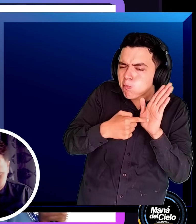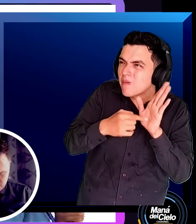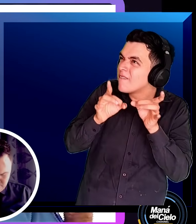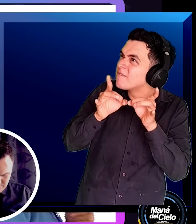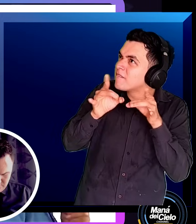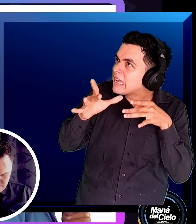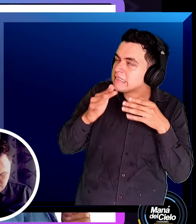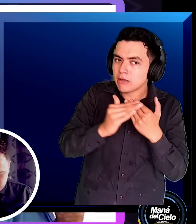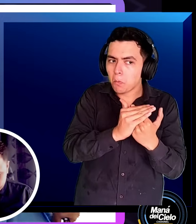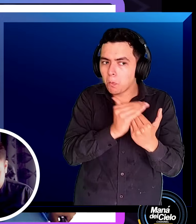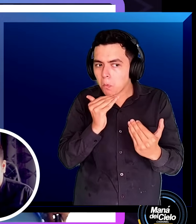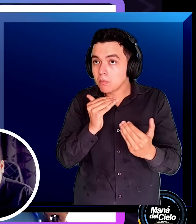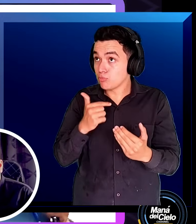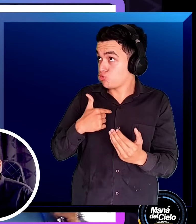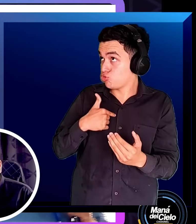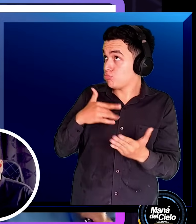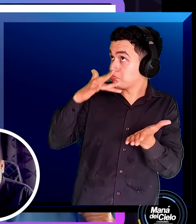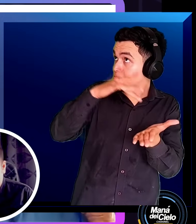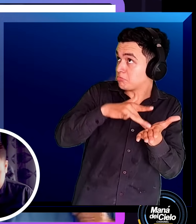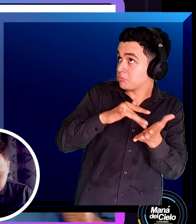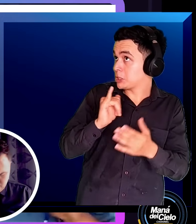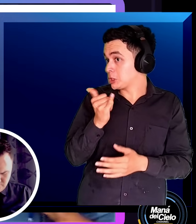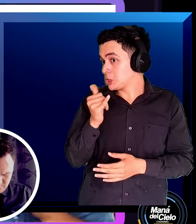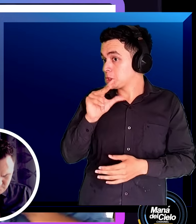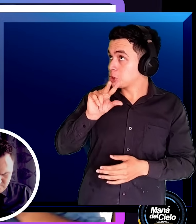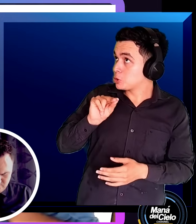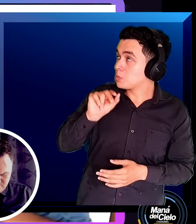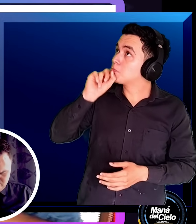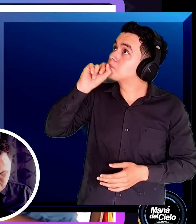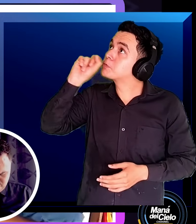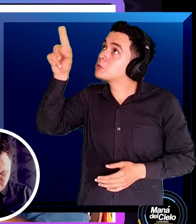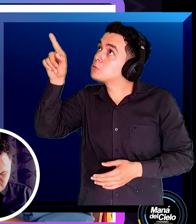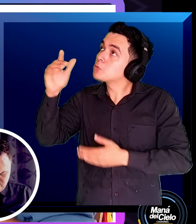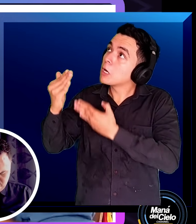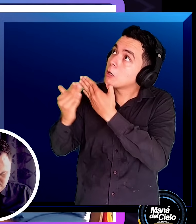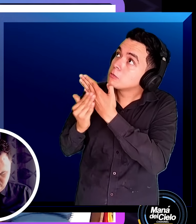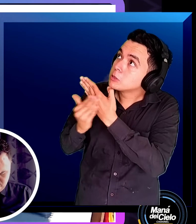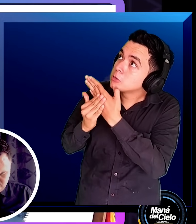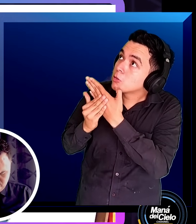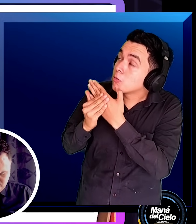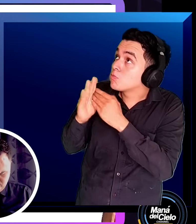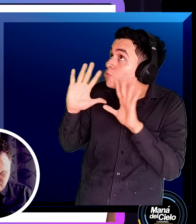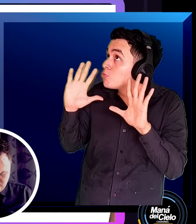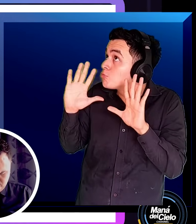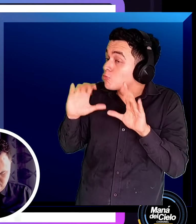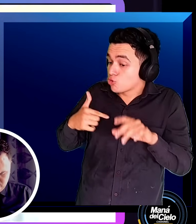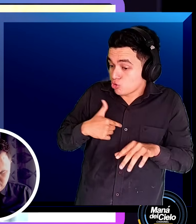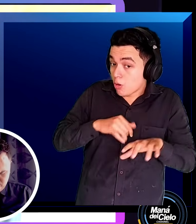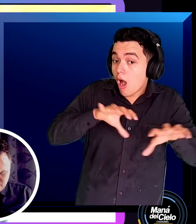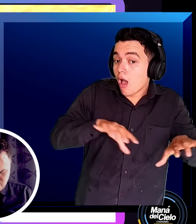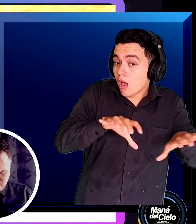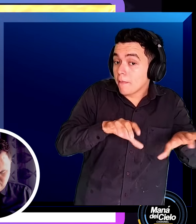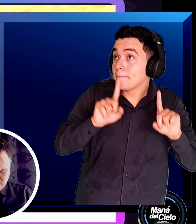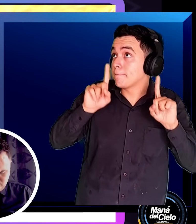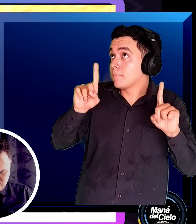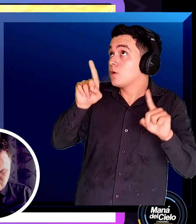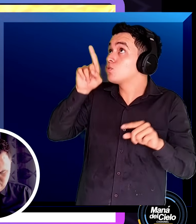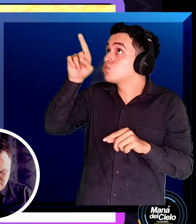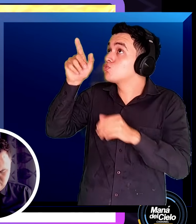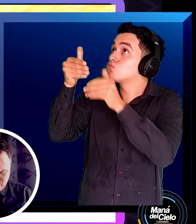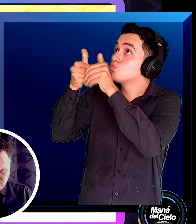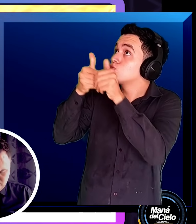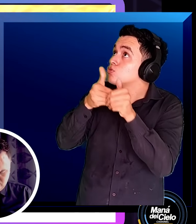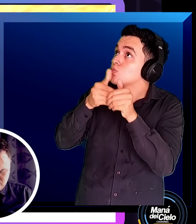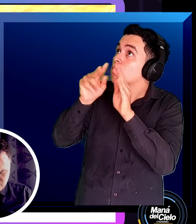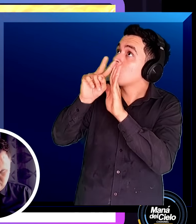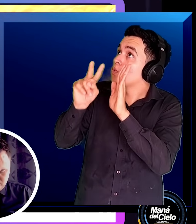Dios, esta muchacha que se está descarriando, este muchacho que está haciendo cosas malas, desagradables. Pero ¿y cómo está el papá? ¿Y cómo